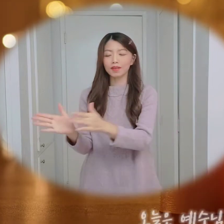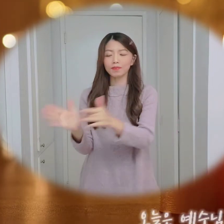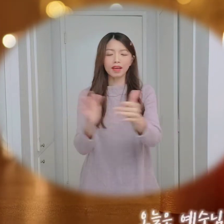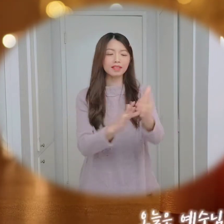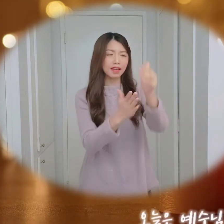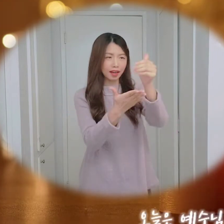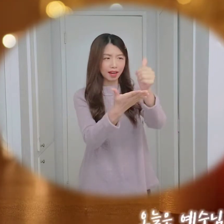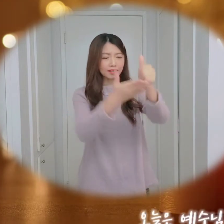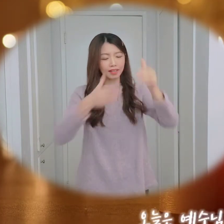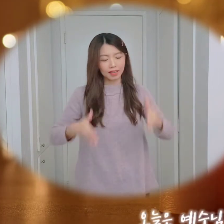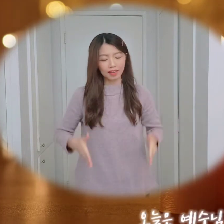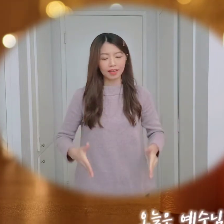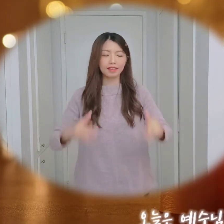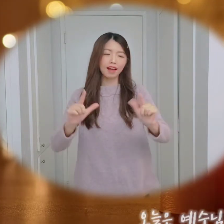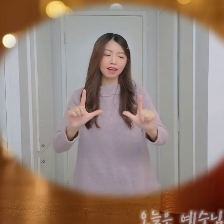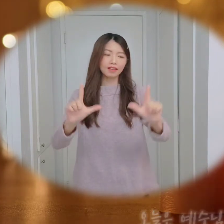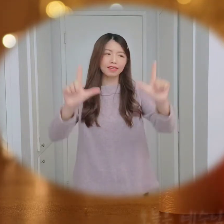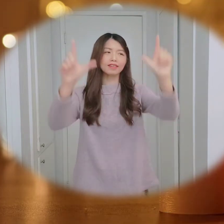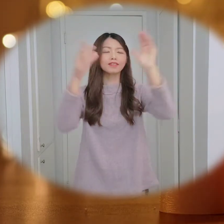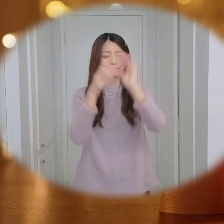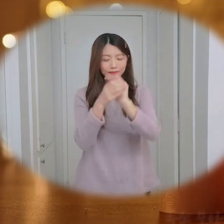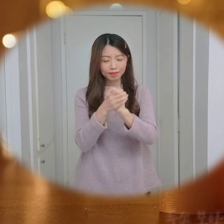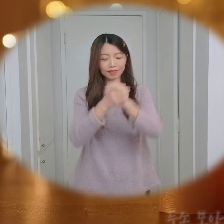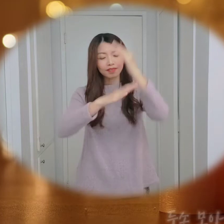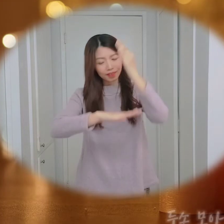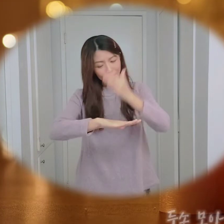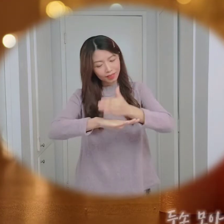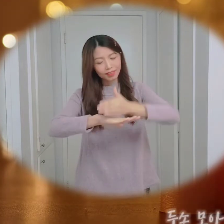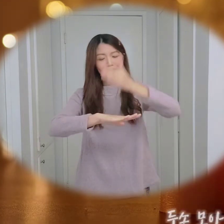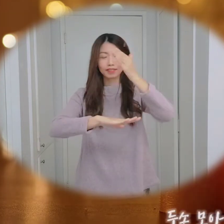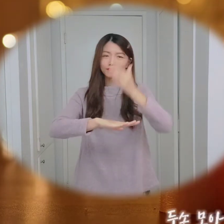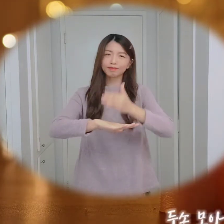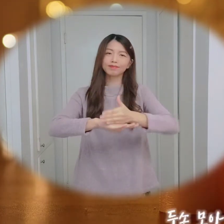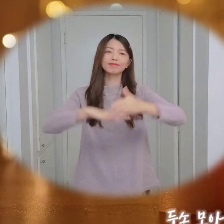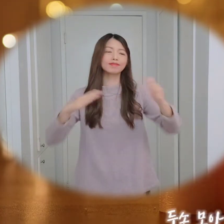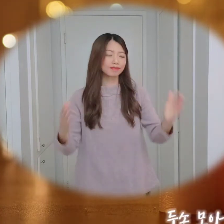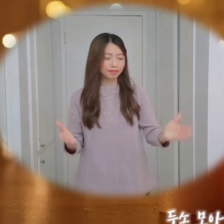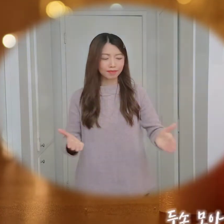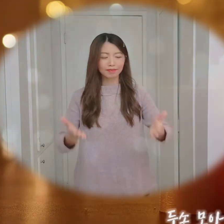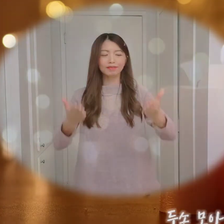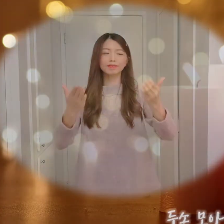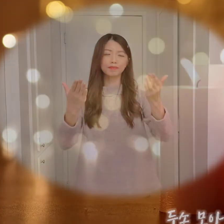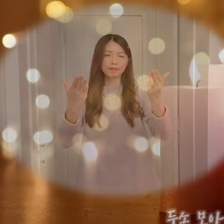예수님 탄생하신 날 두 송모아 감사해요